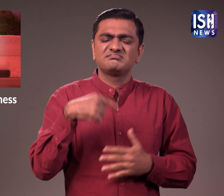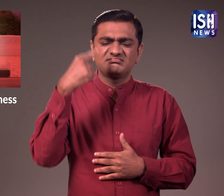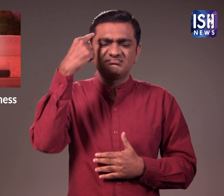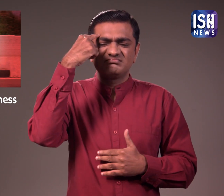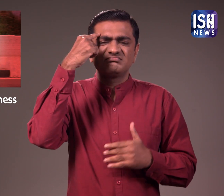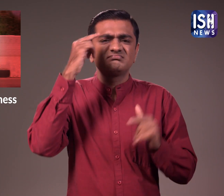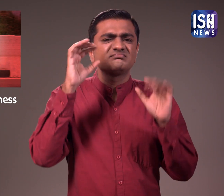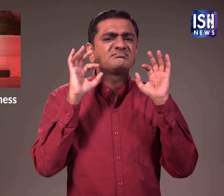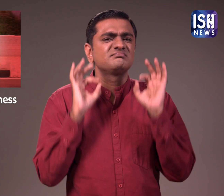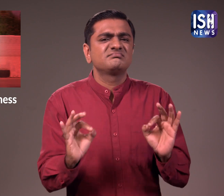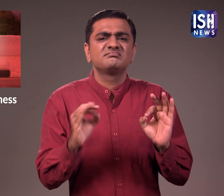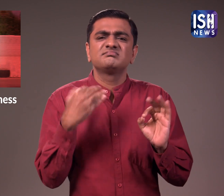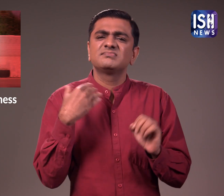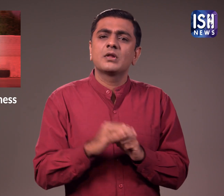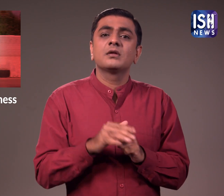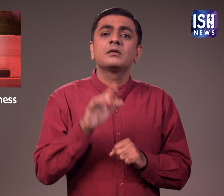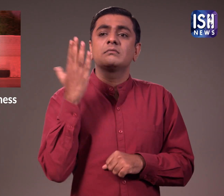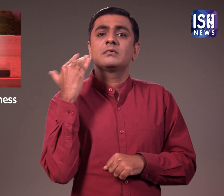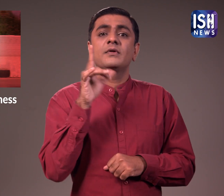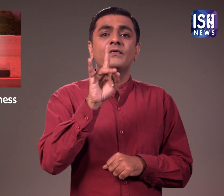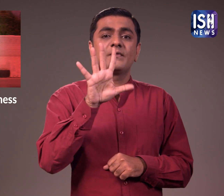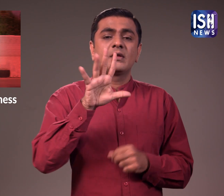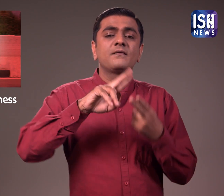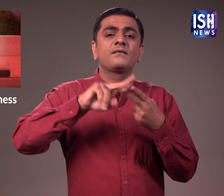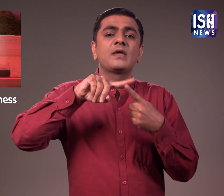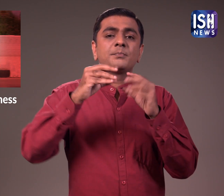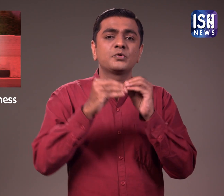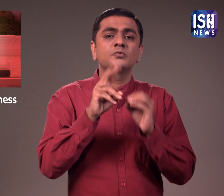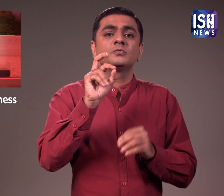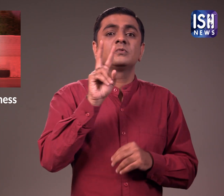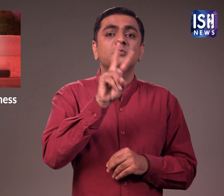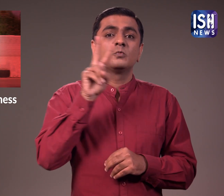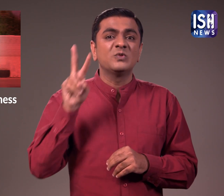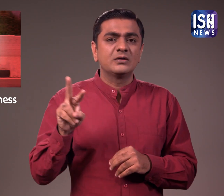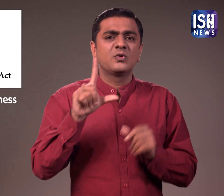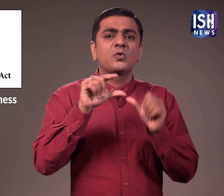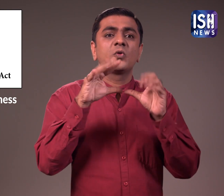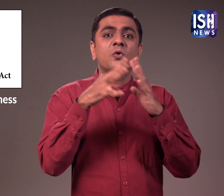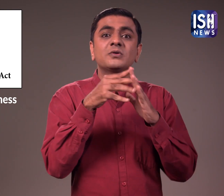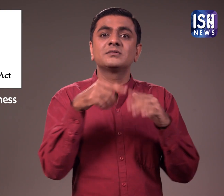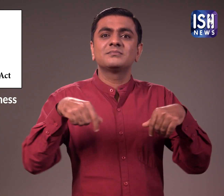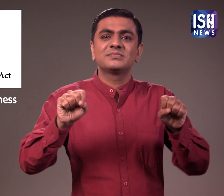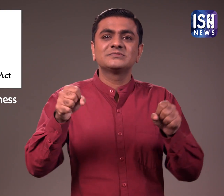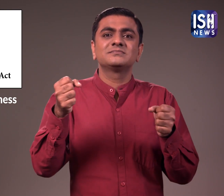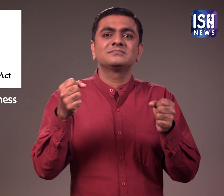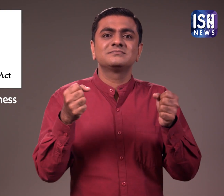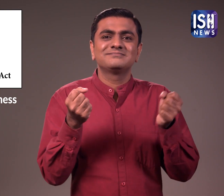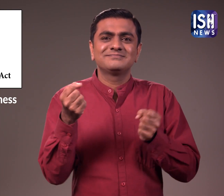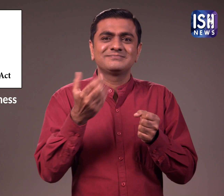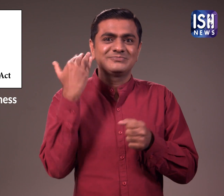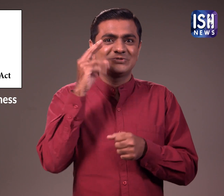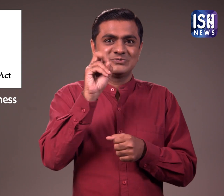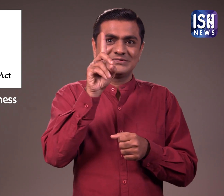मंत्रालाई ने फिर 15 फरवरी 2022 को केंद्रिय मोटर वाहन अधिनियम में शंचोधन करते हुए